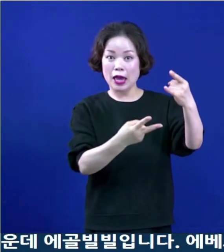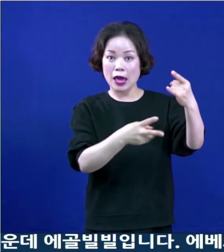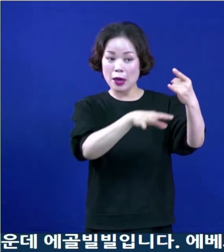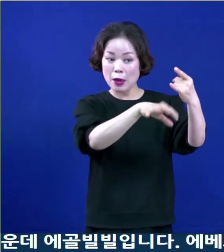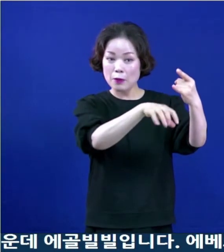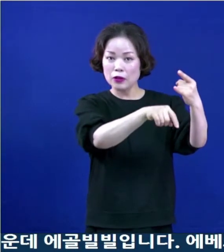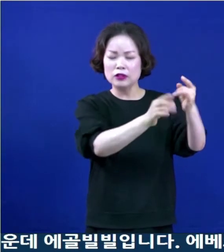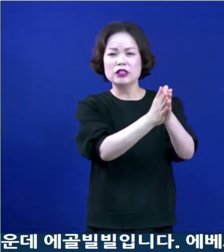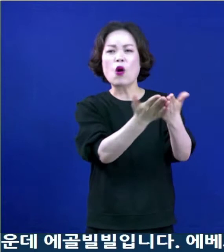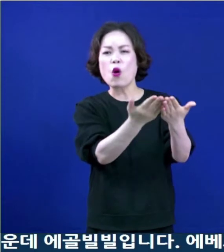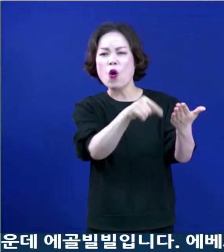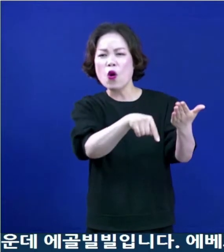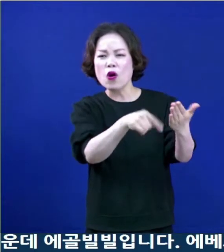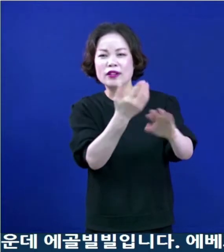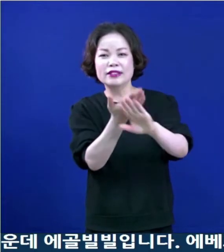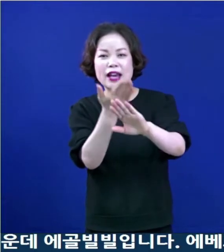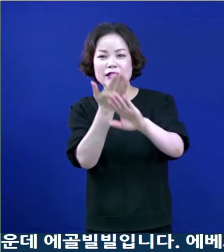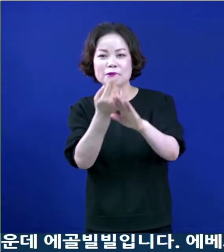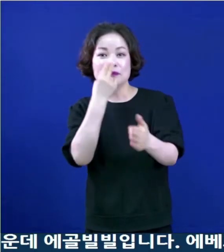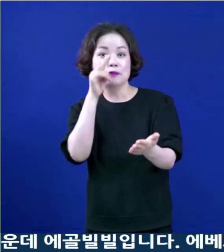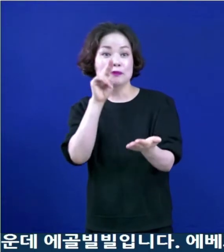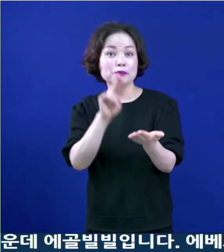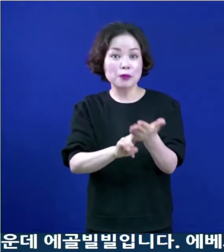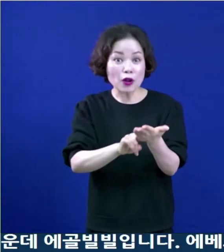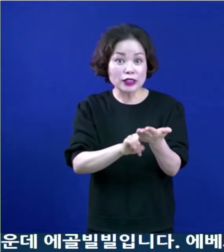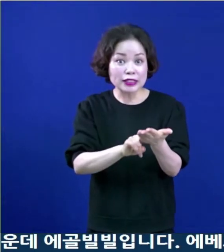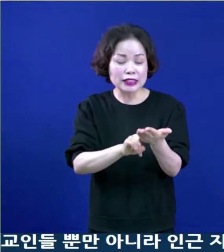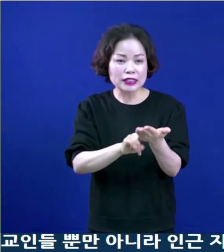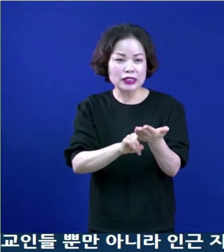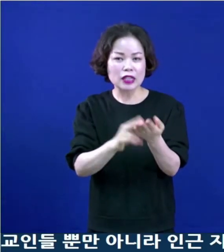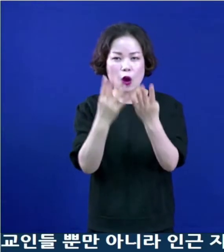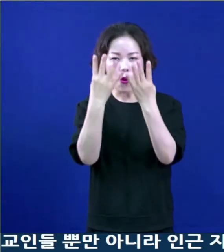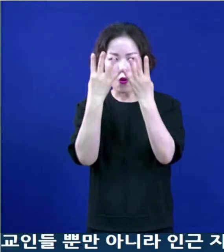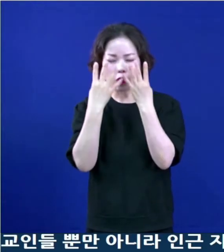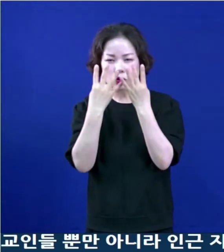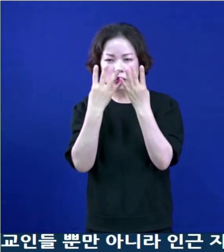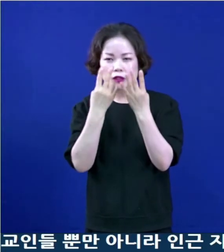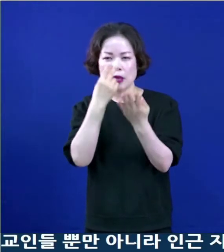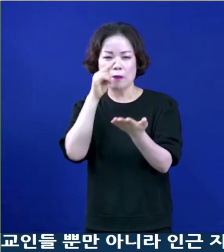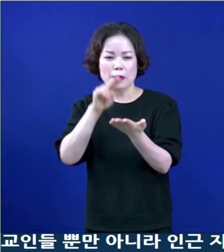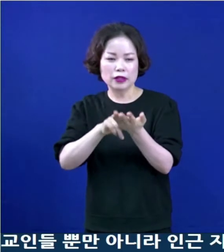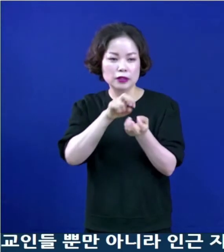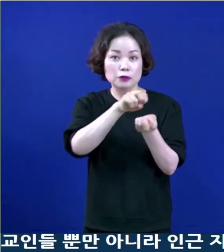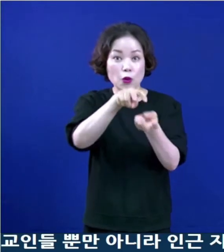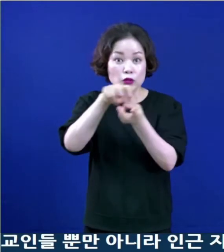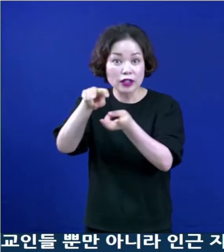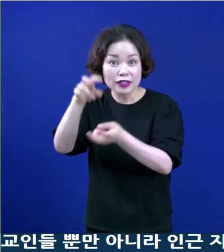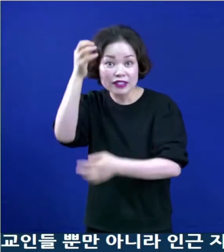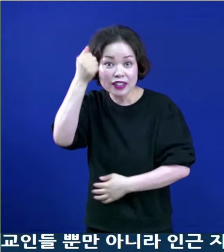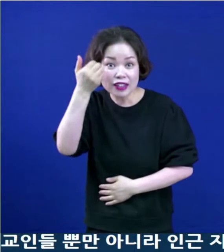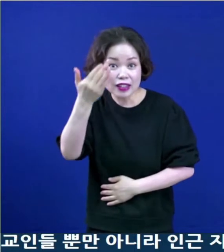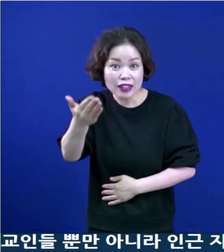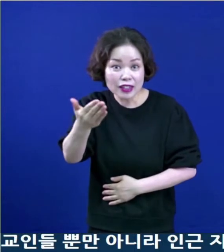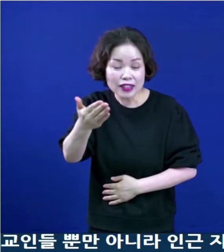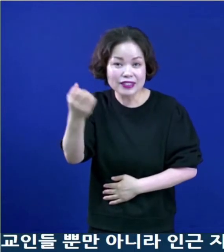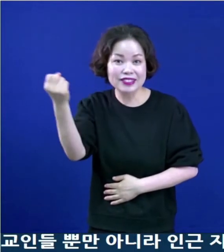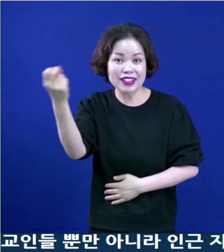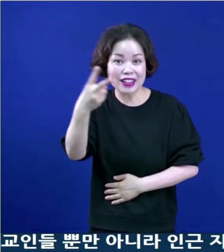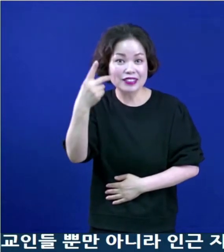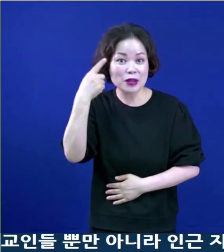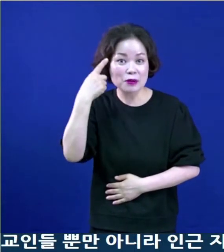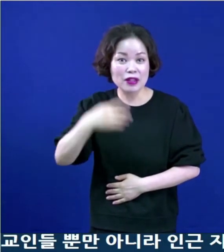에베소서는 다른 편지들, 그러니까 옥중서신의 다른 부분들 기억하시겠습니까? 한번 같이